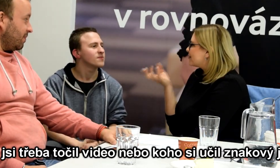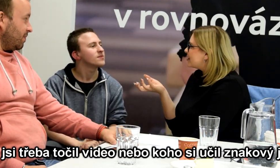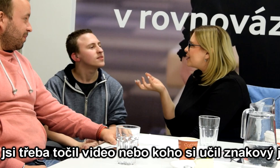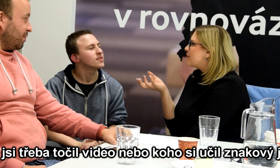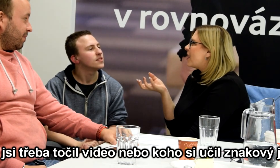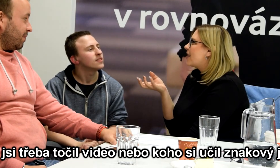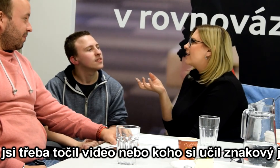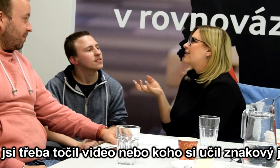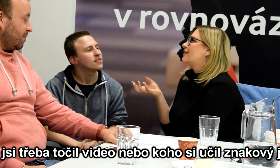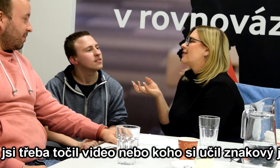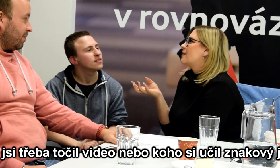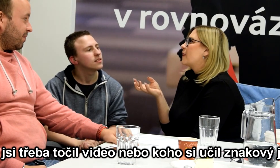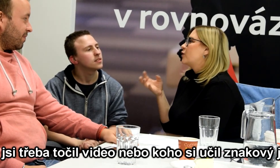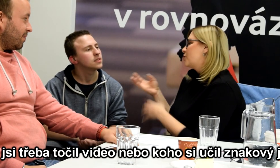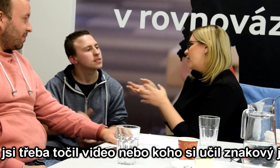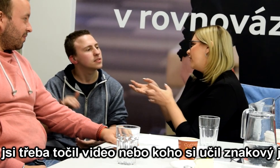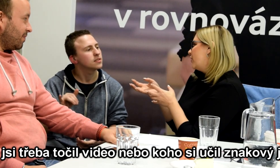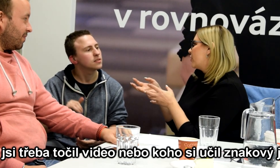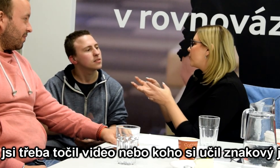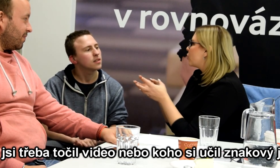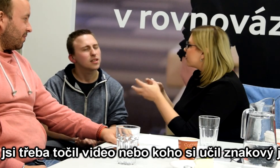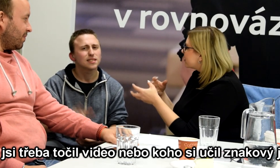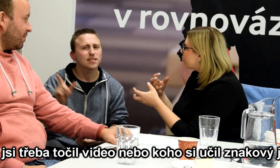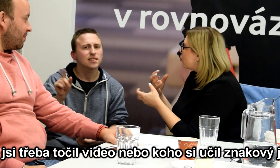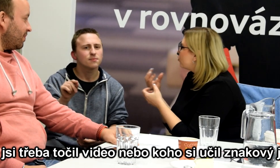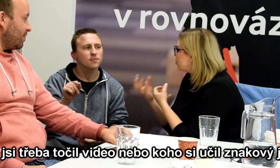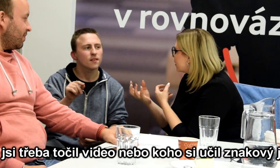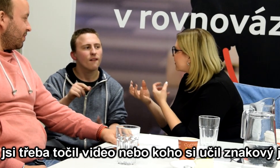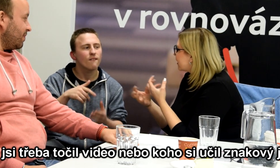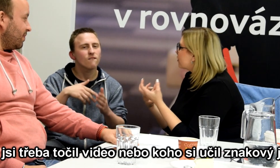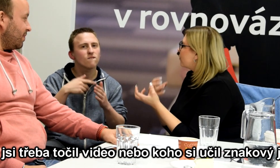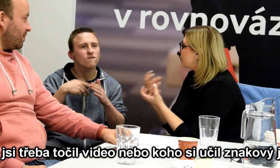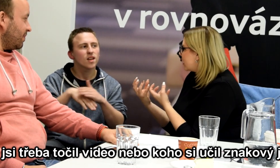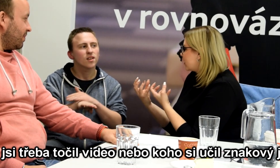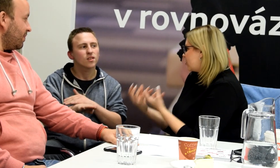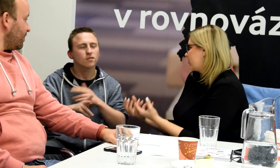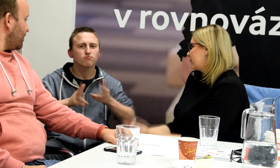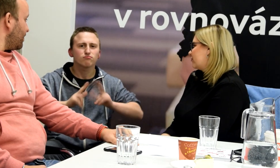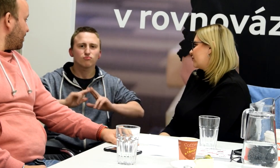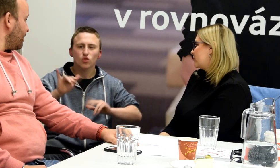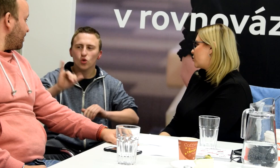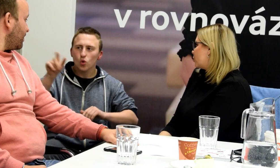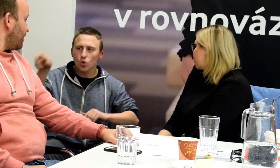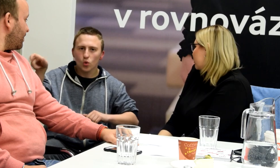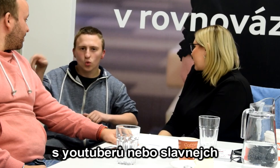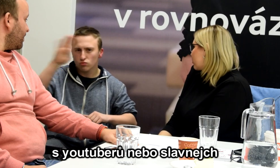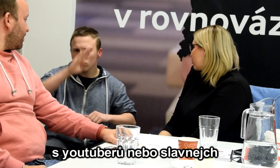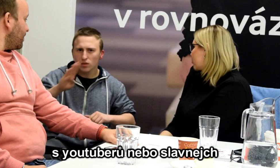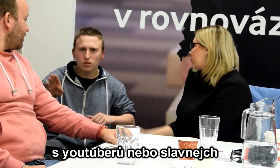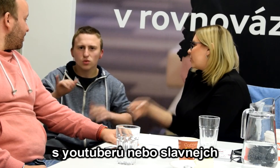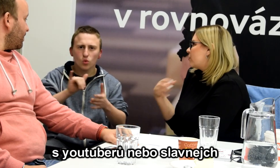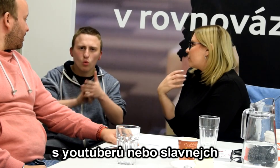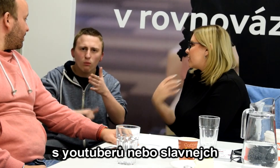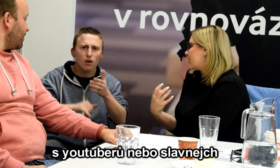s kým jsi třeba točil video, nebo koho jsi jako učil znakovou řeč z youtuberů nebo ze